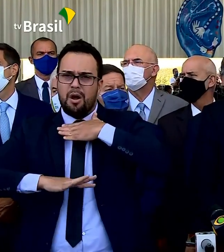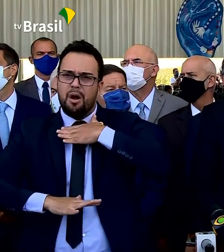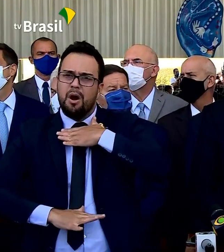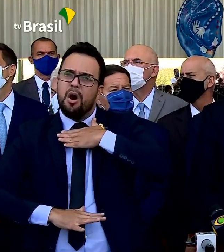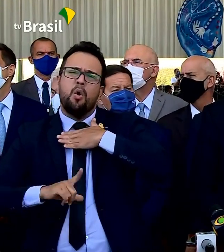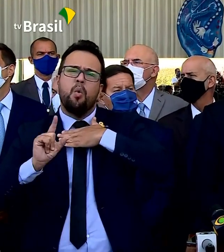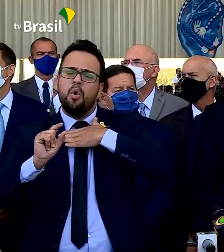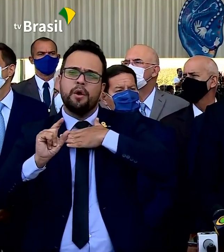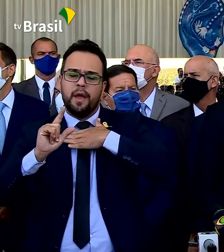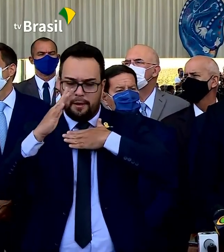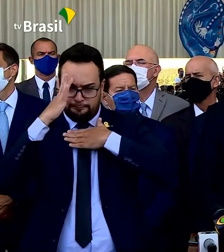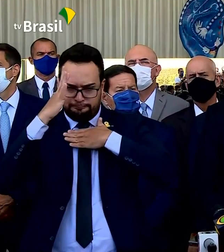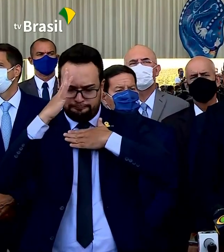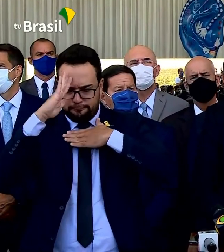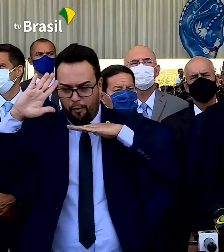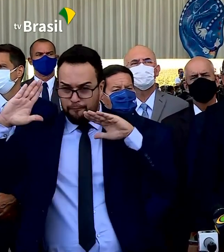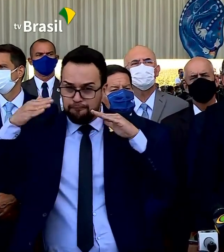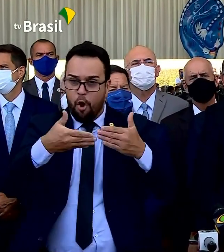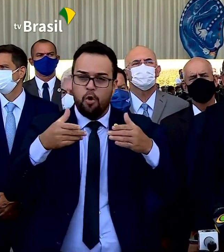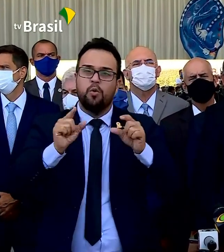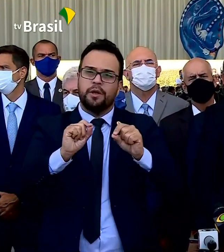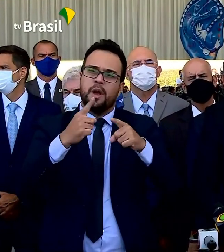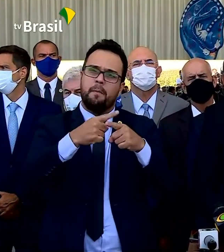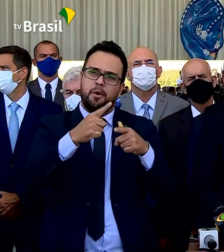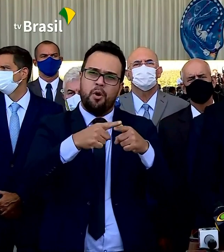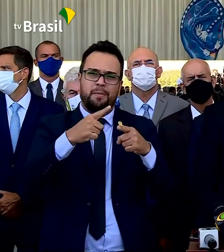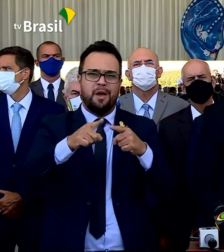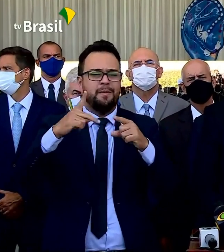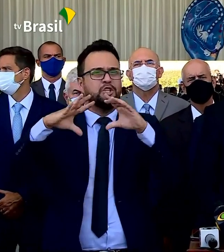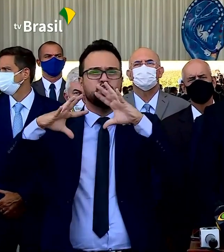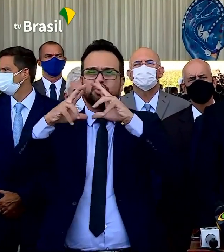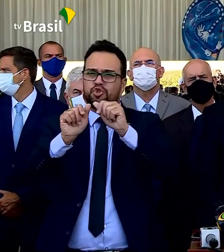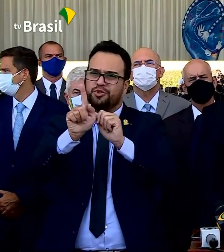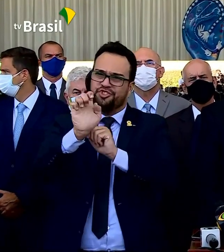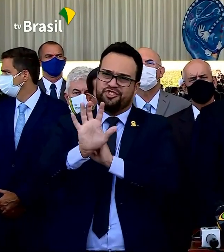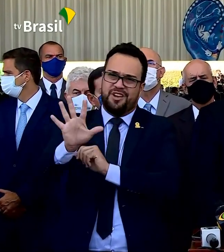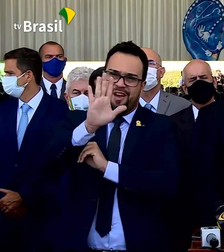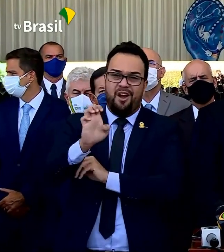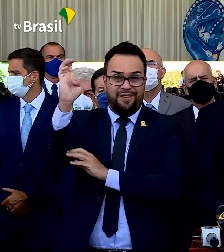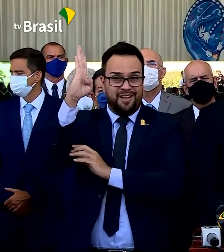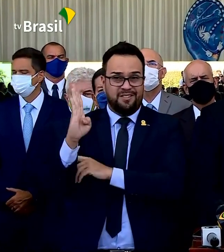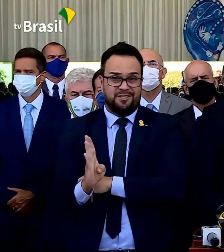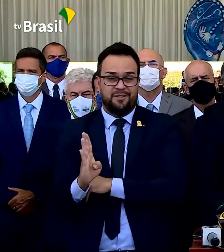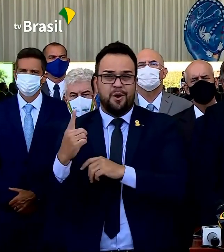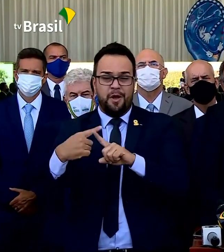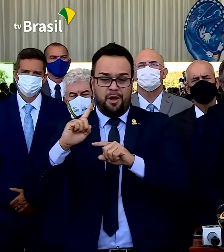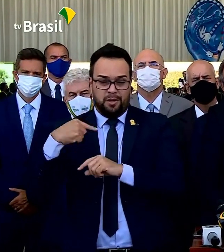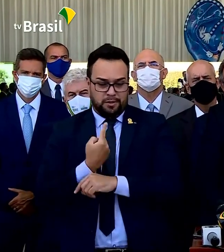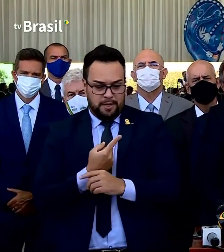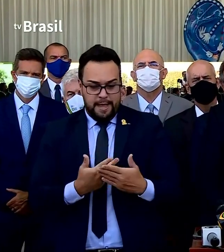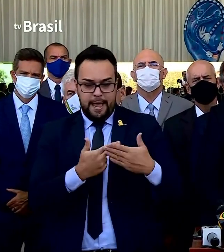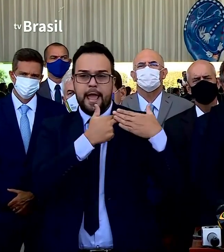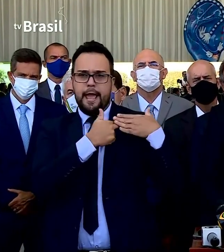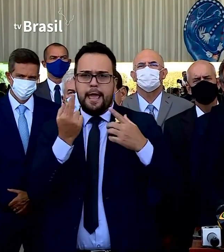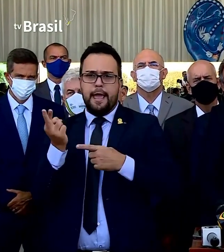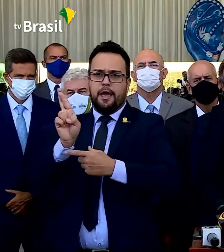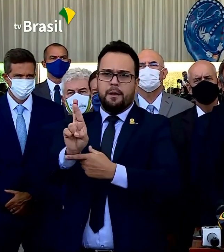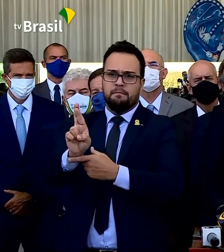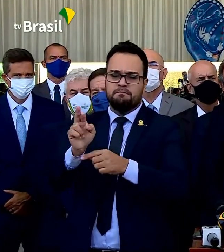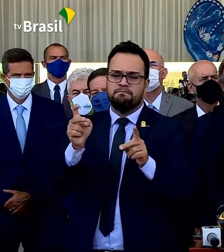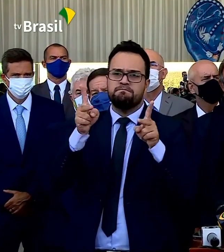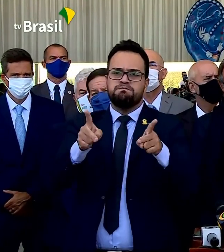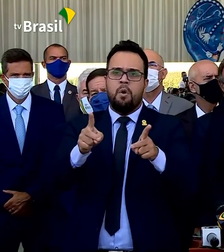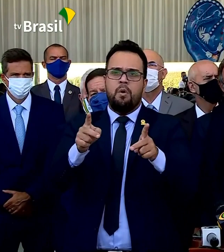o problema como um problema de todos nós, um problema nacional que nos compete enquanto representantes da população,